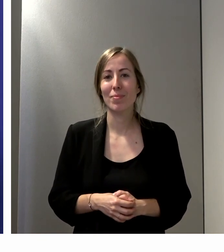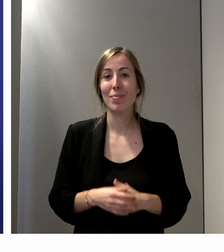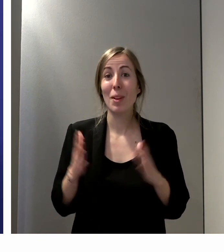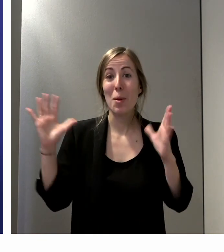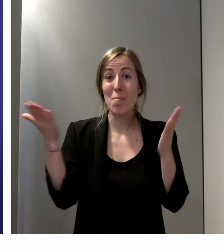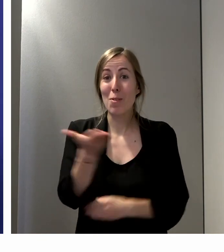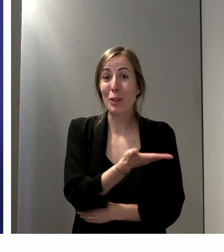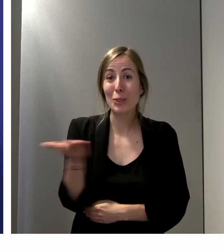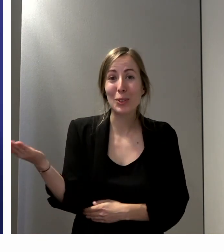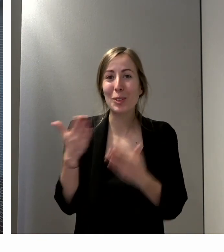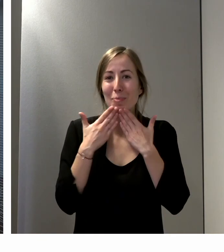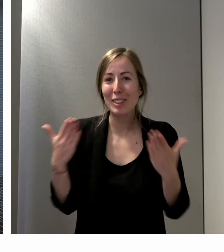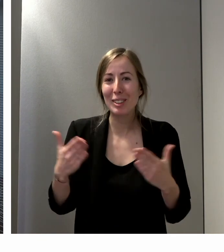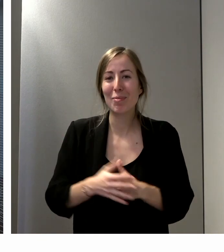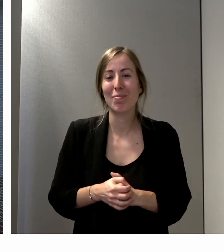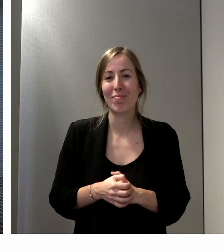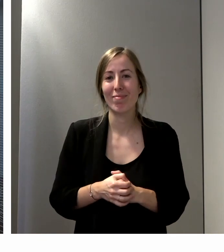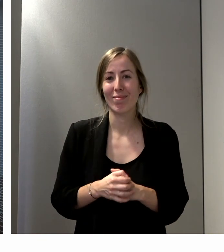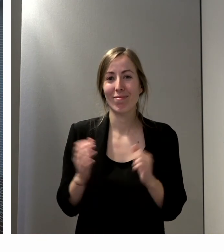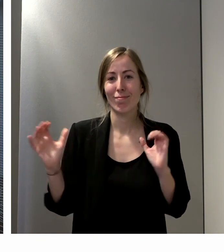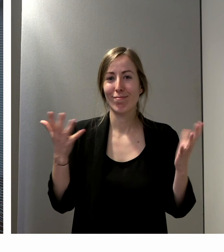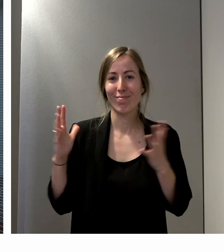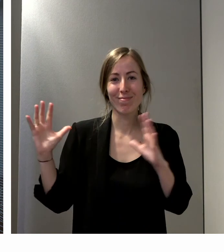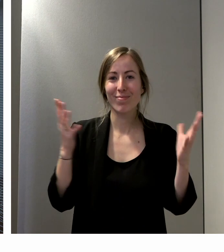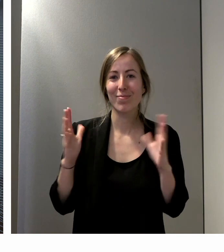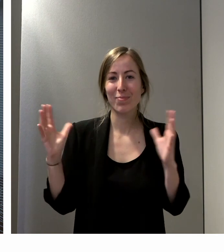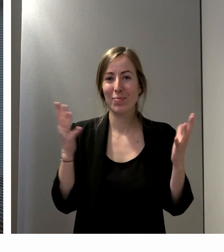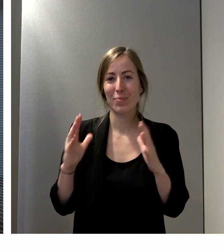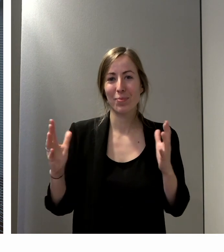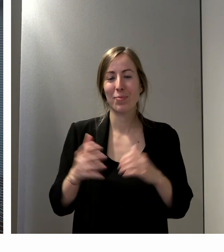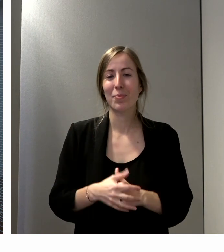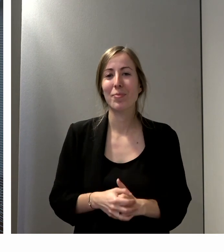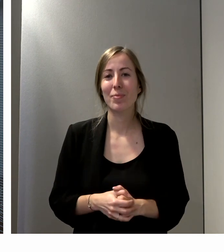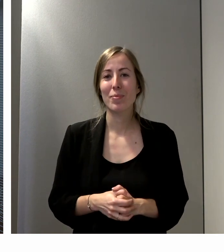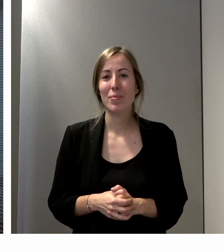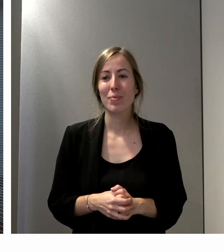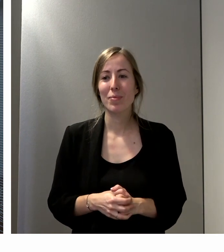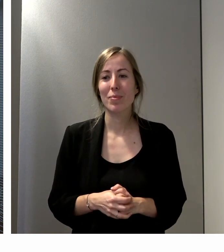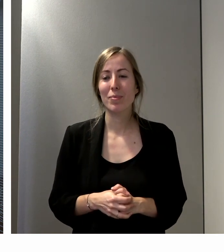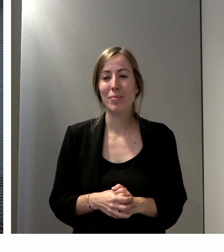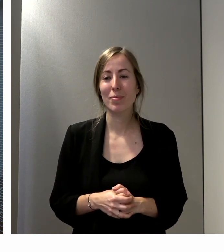Bravo à tout le monde. Merci. Au revoir. Au revoir, merci. Merci pour votre accueil.